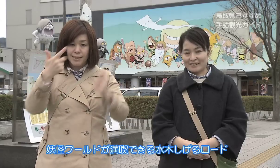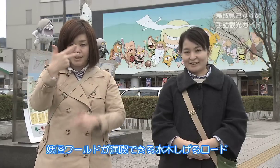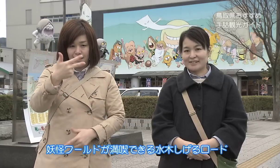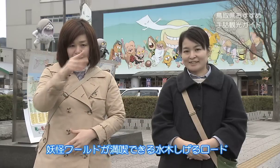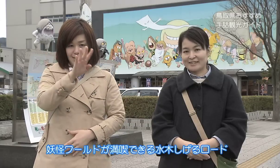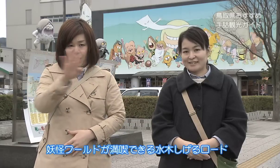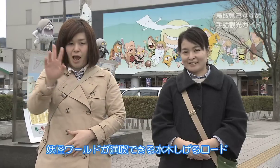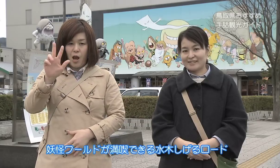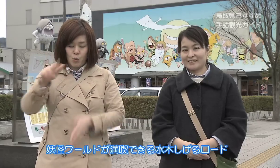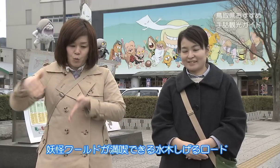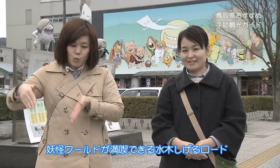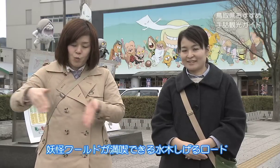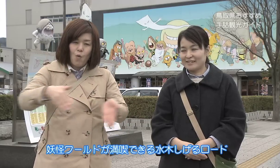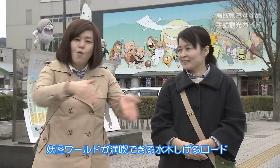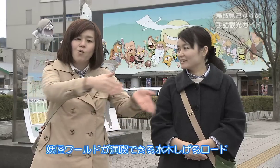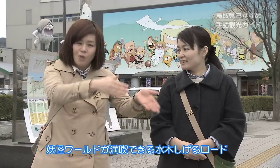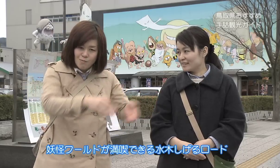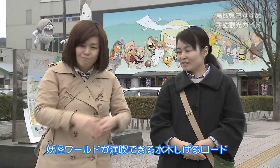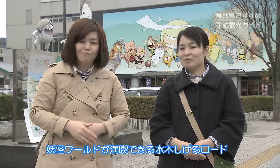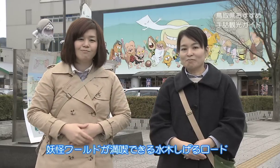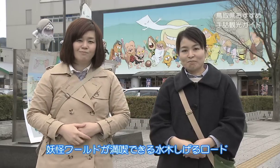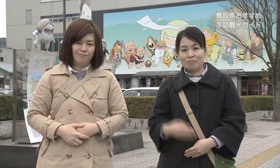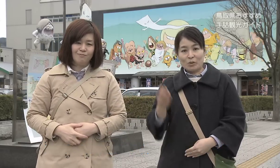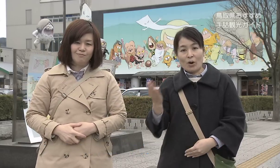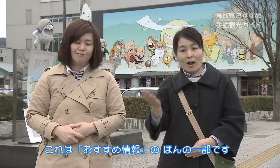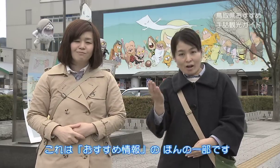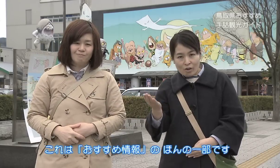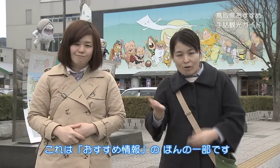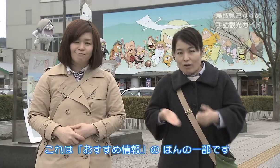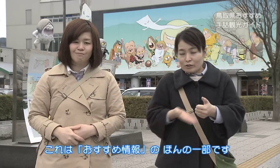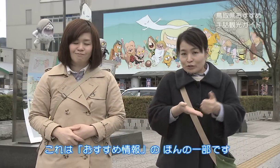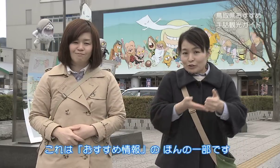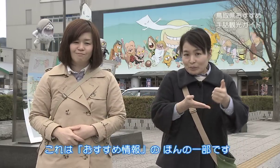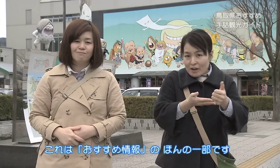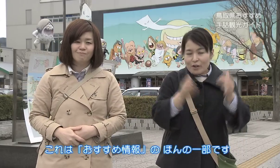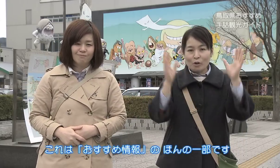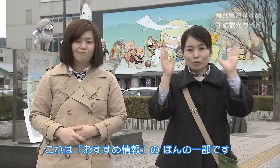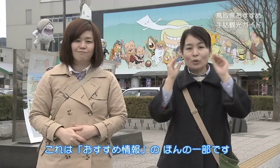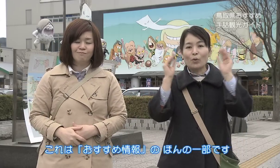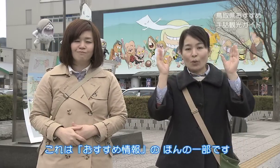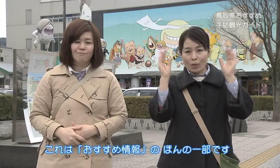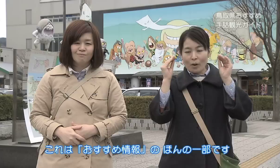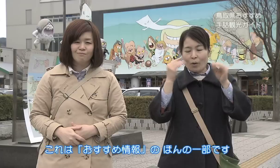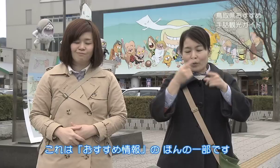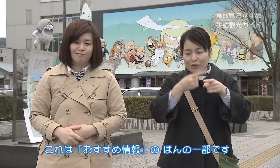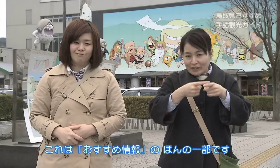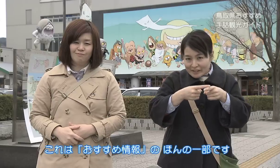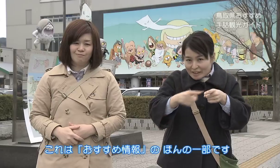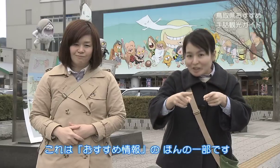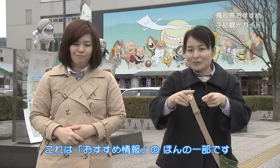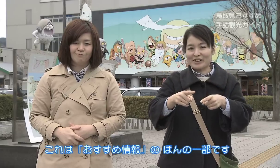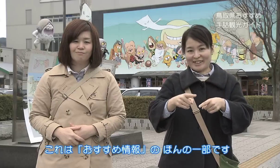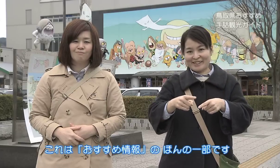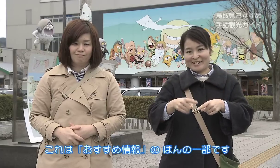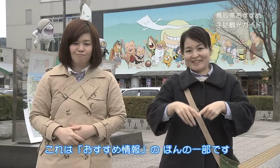できる水希シゲルロードこれはおすめ情報のほの一部